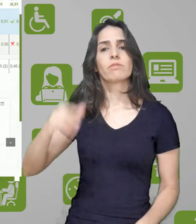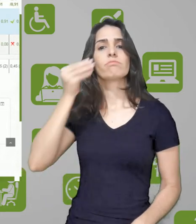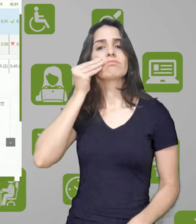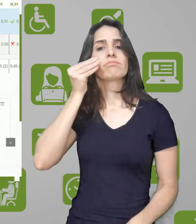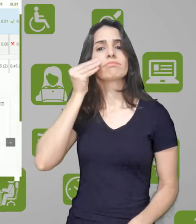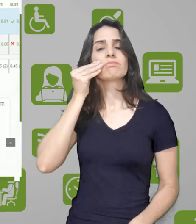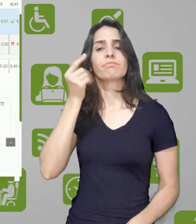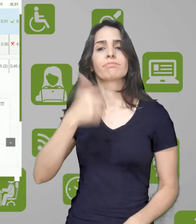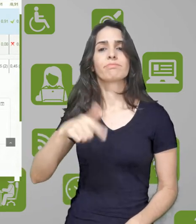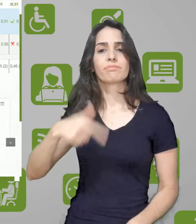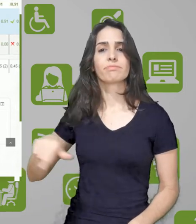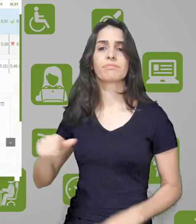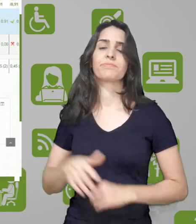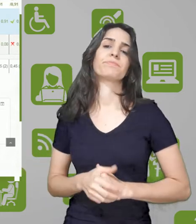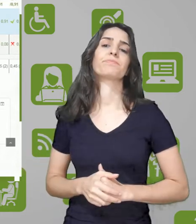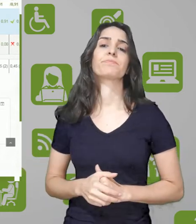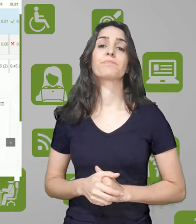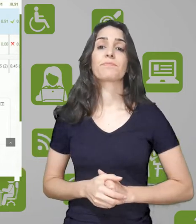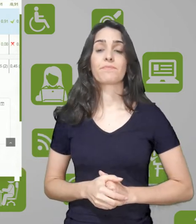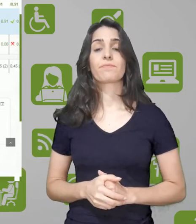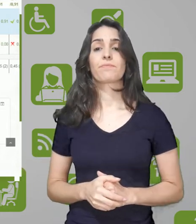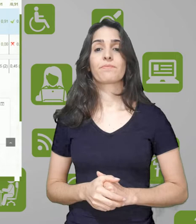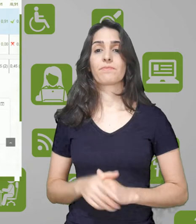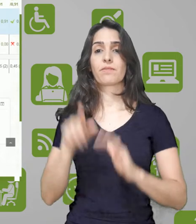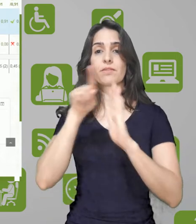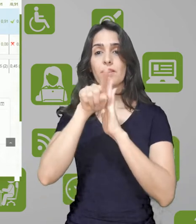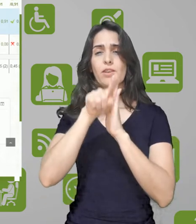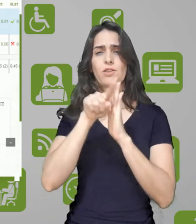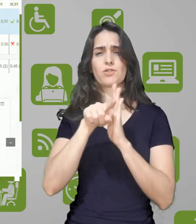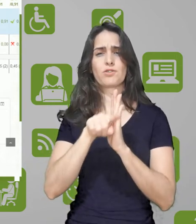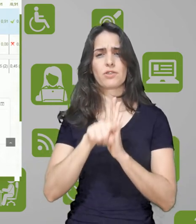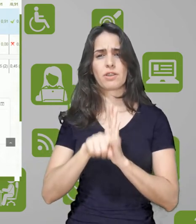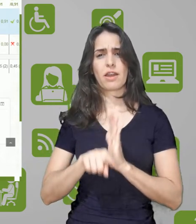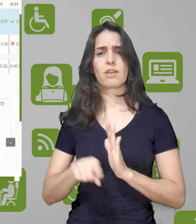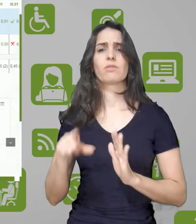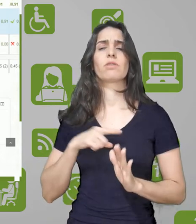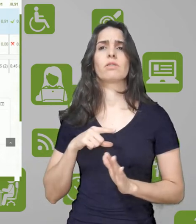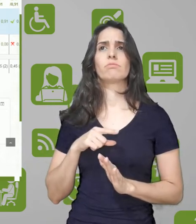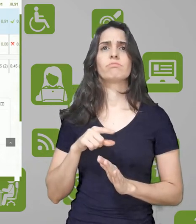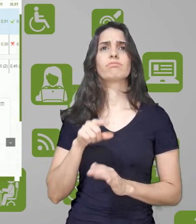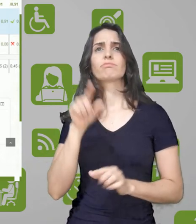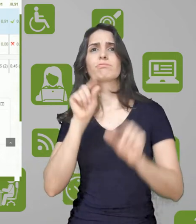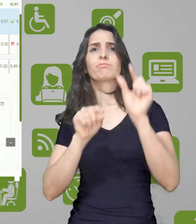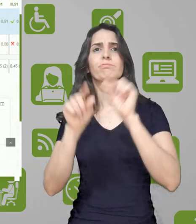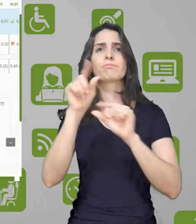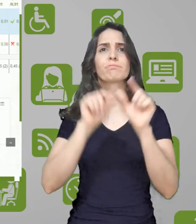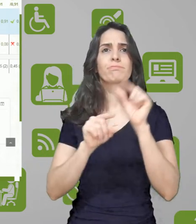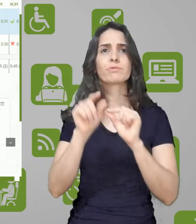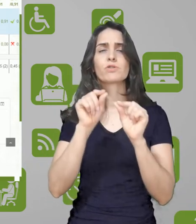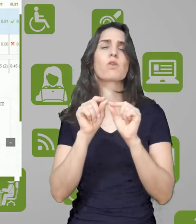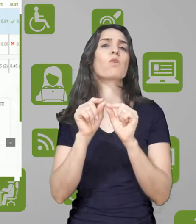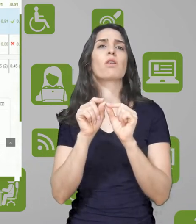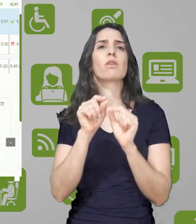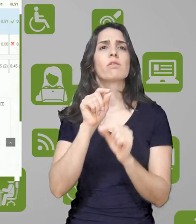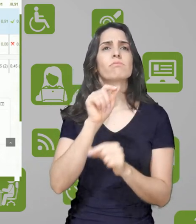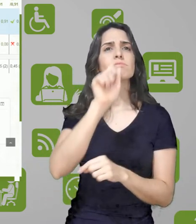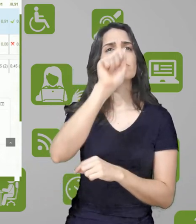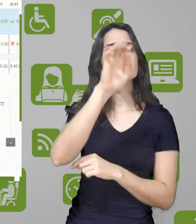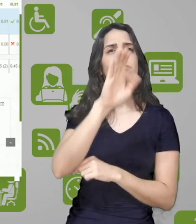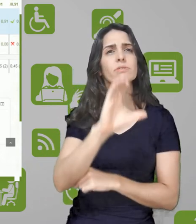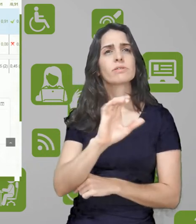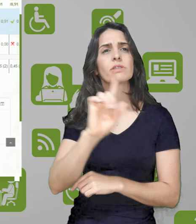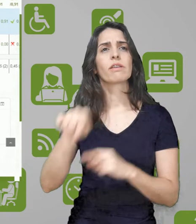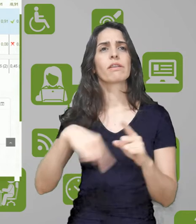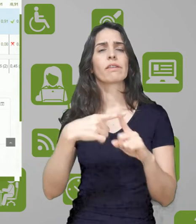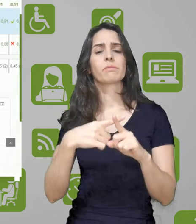é que acontece no caso do questionário como existem questões de múltipla escolha e questões abertas